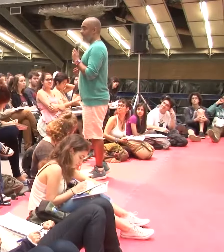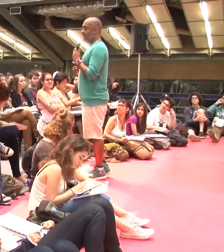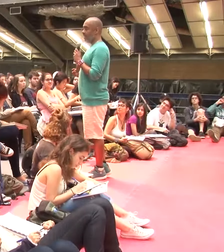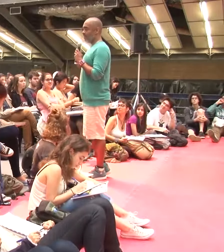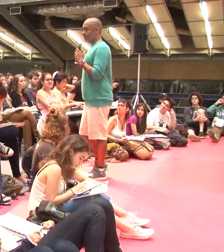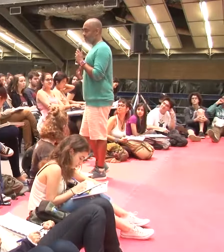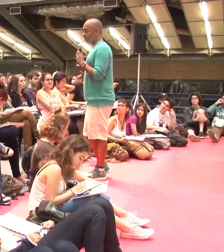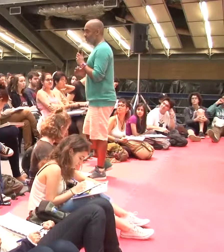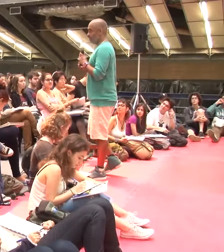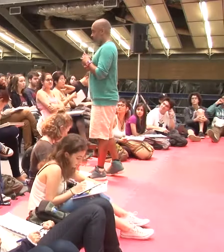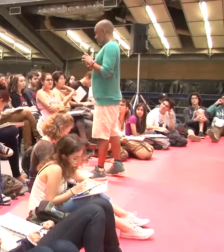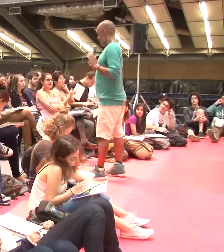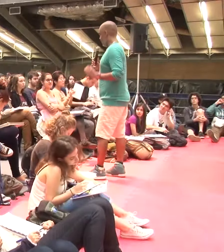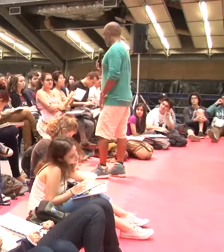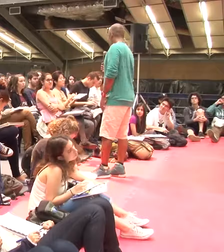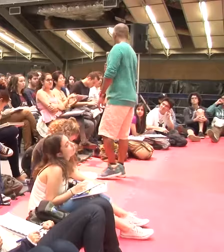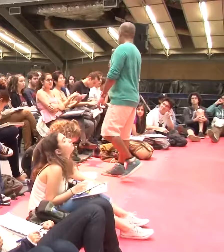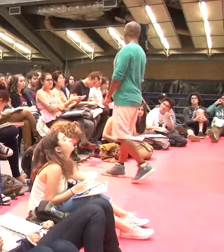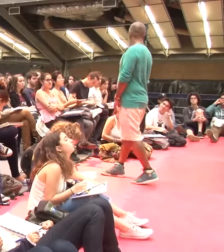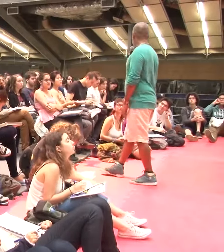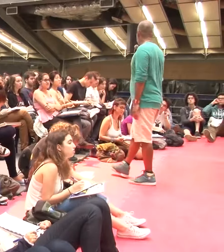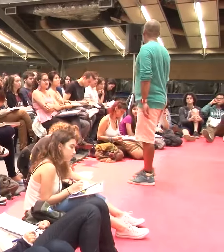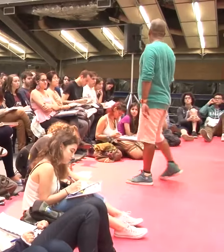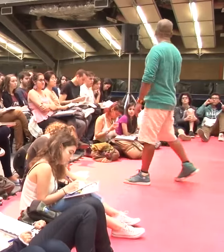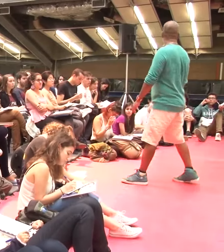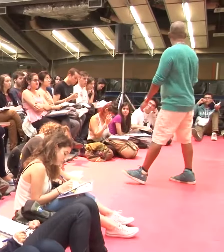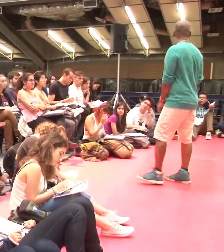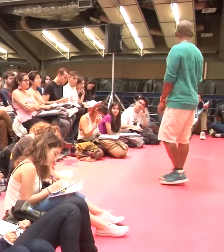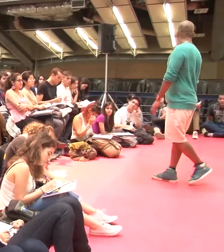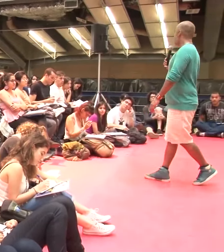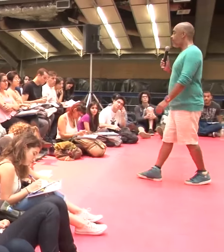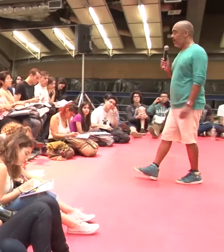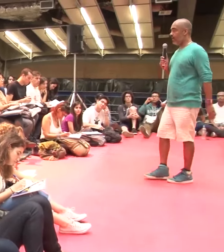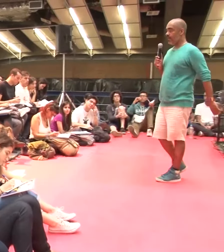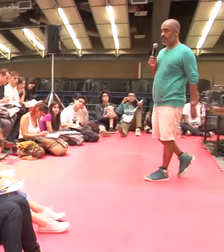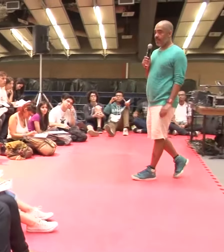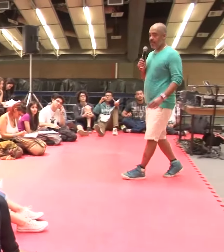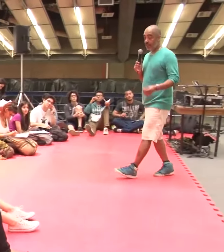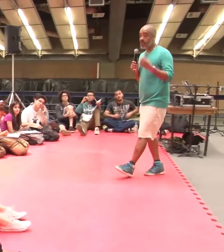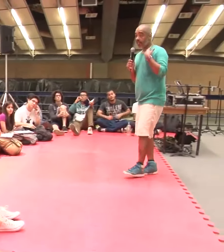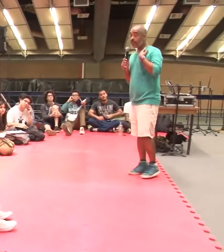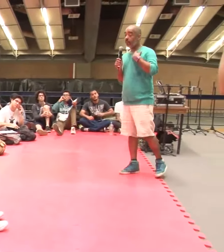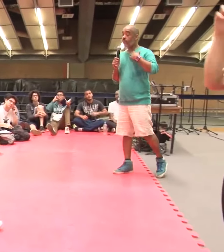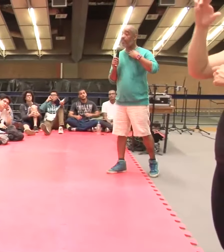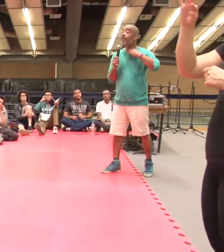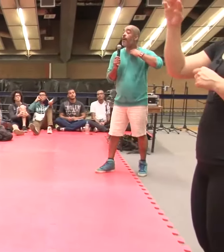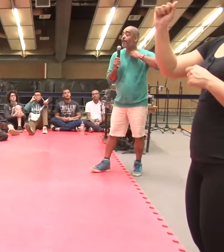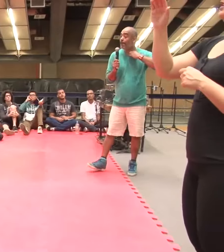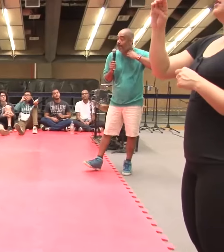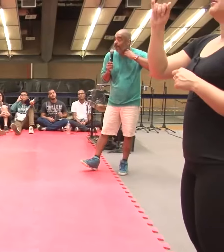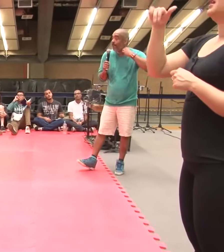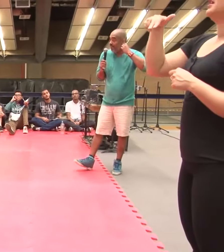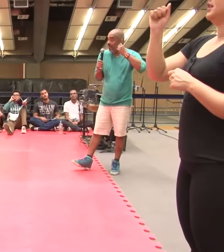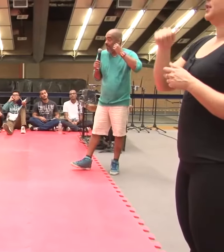mais velha, né? Com vestido azul, toda bonitona. Ela foi a Rita Baiana no cinema, né? E a personagem foi construída,